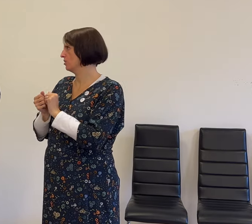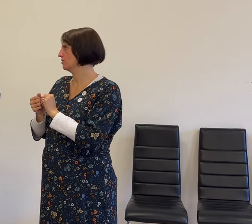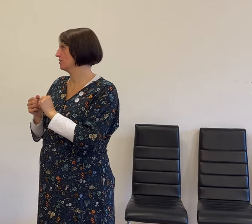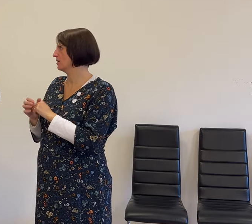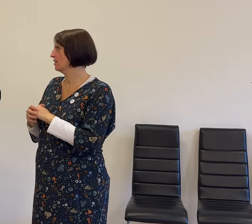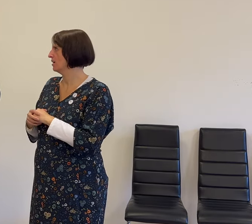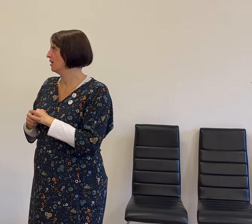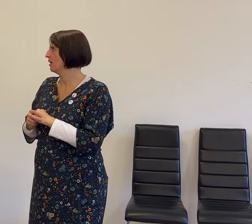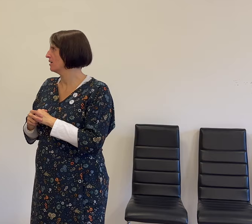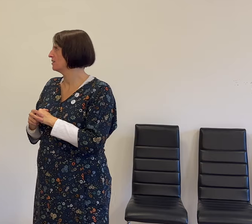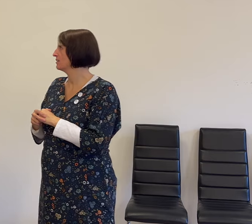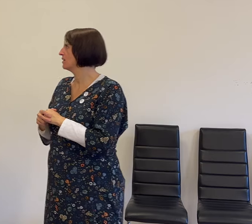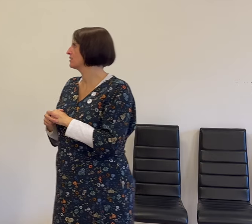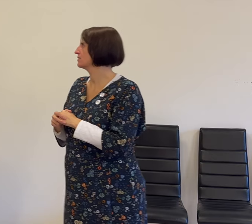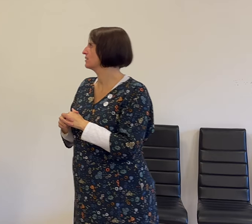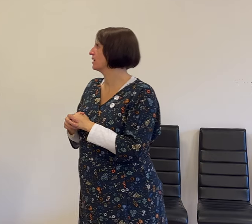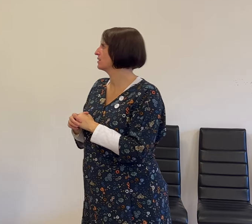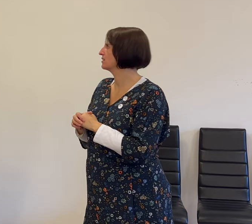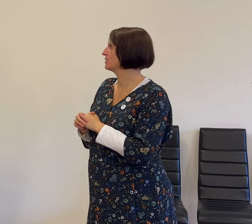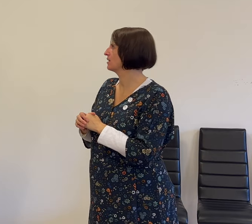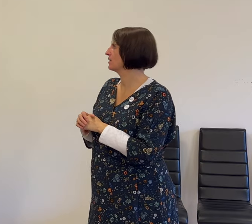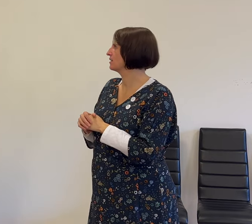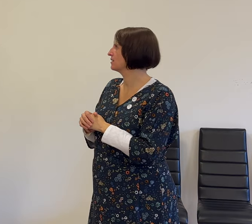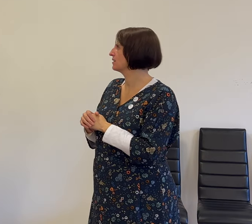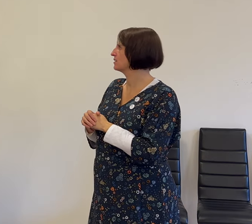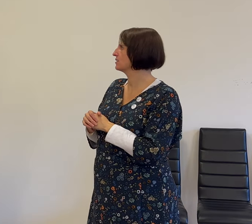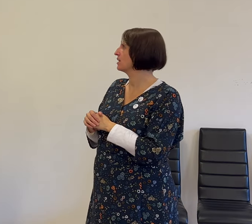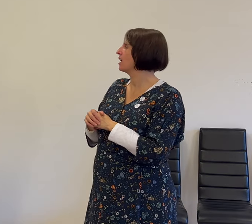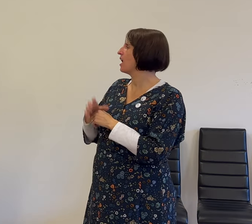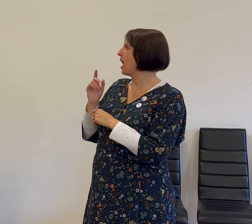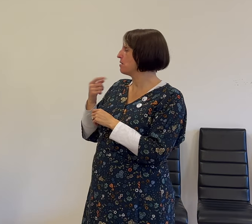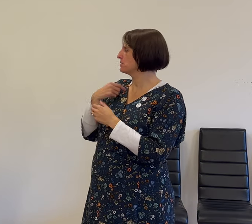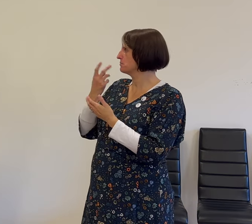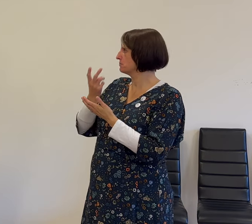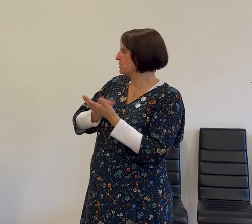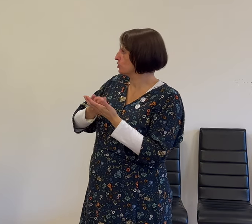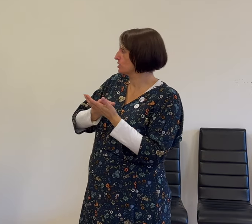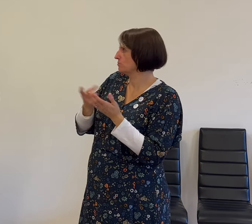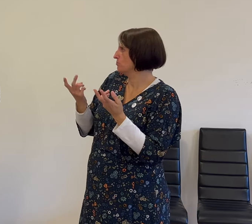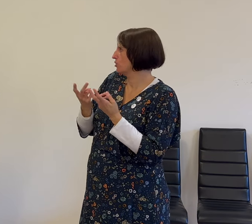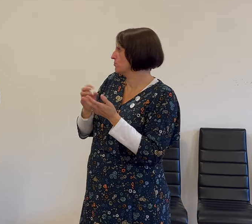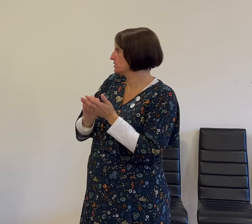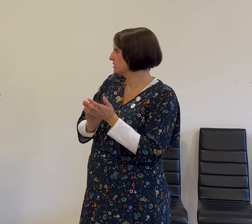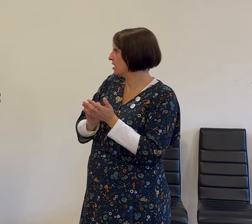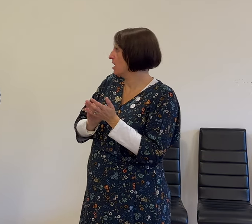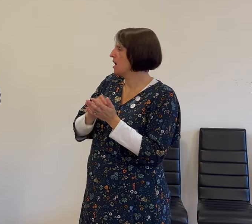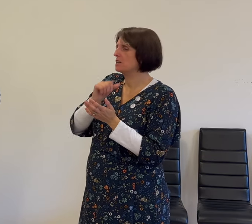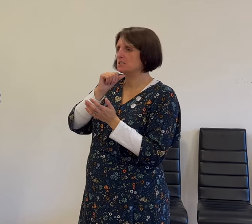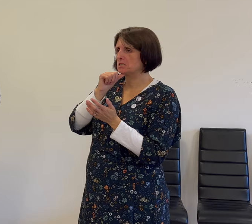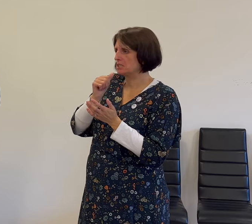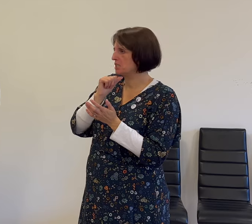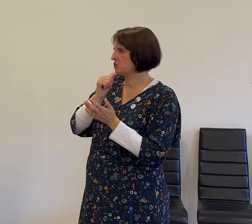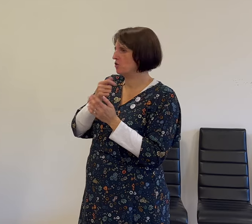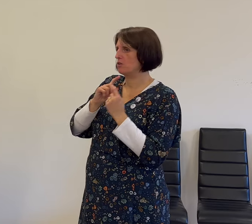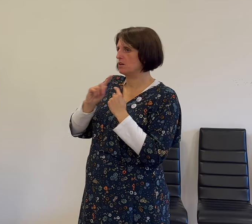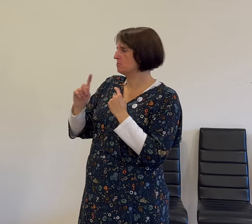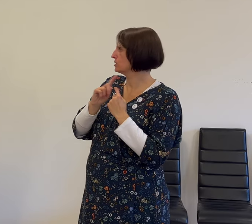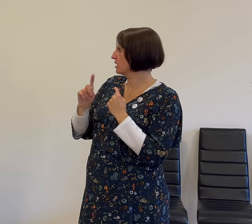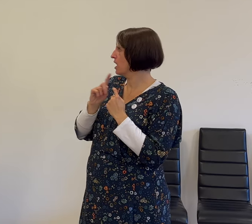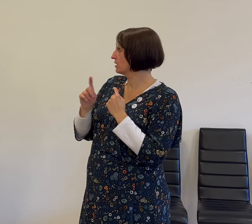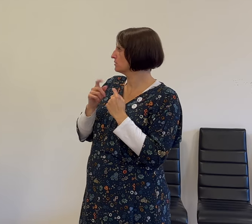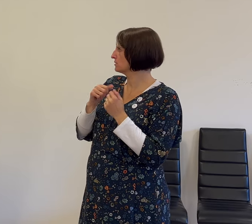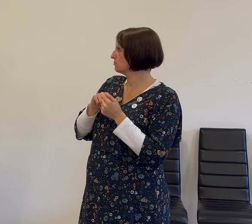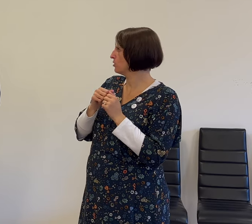A v podstatě první pořádný příklad, kdyby se to mohlo osvědčit, tak přichází velké zklamání a selhání.